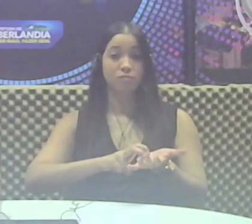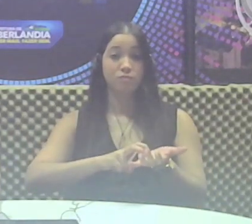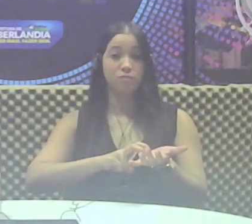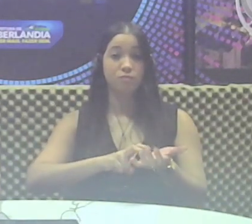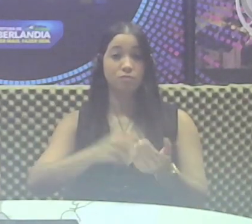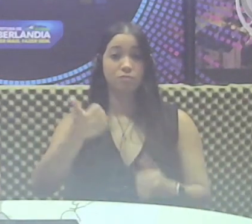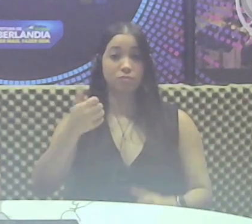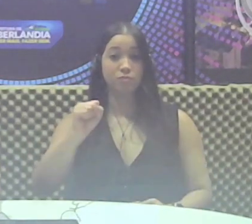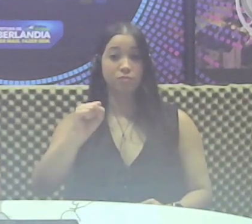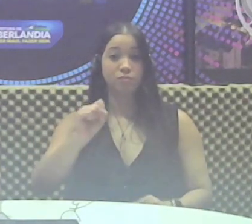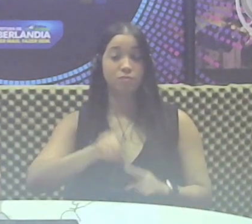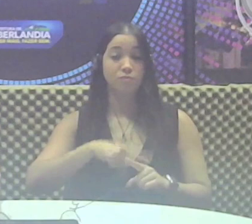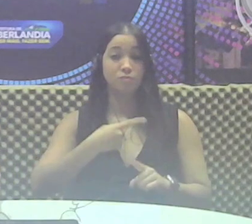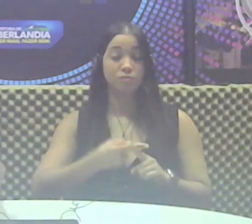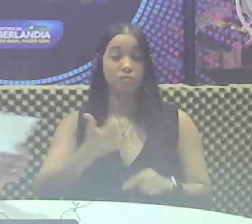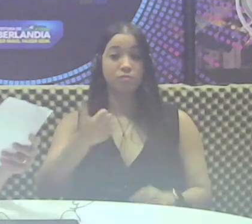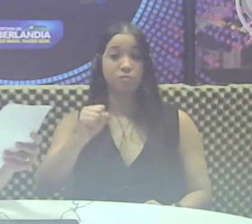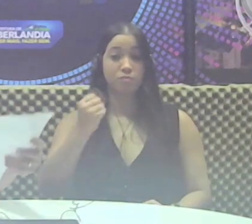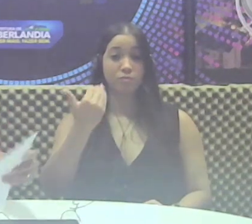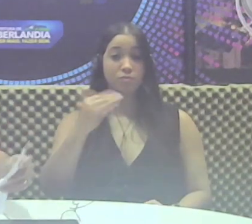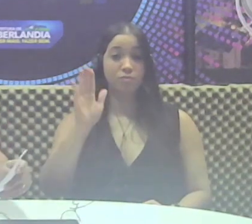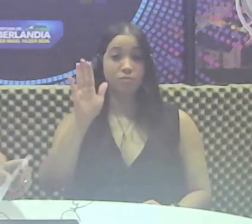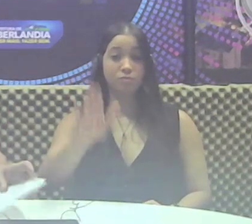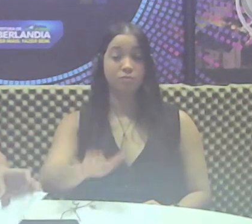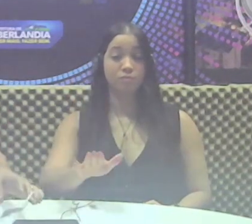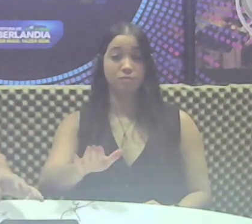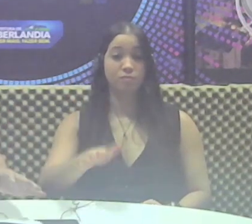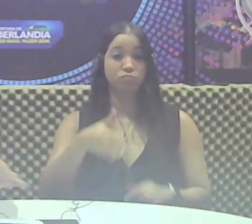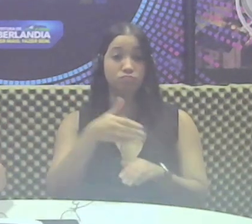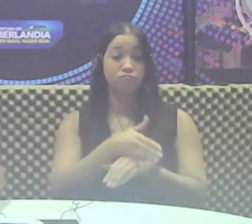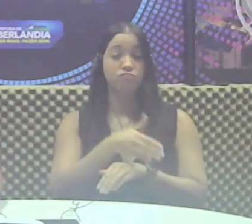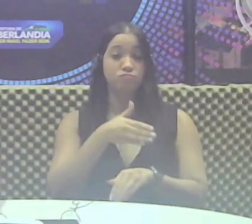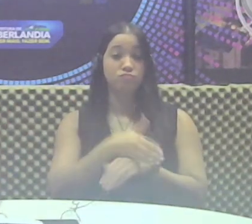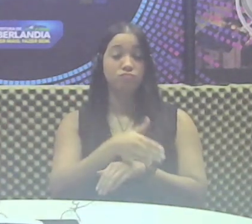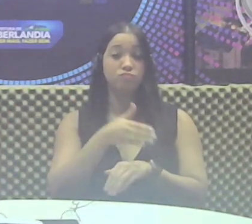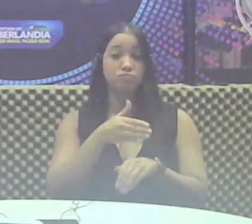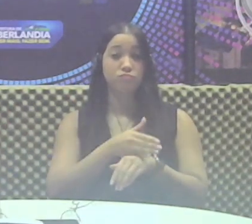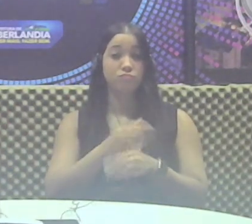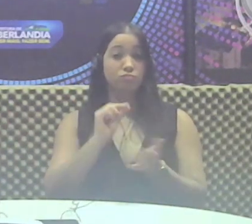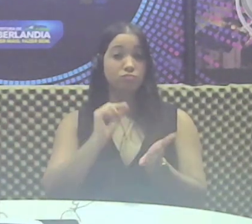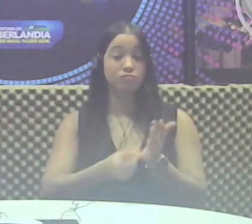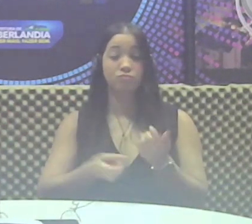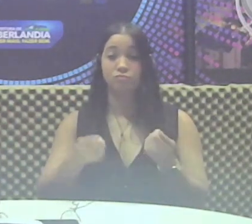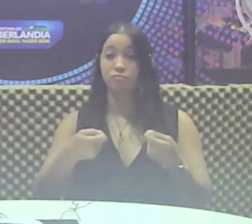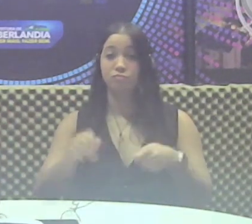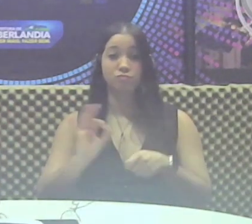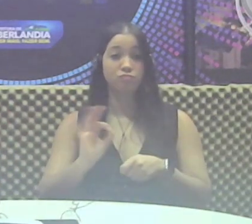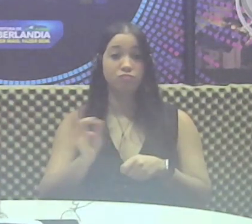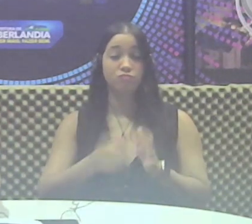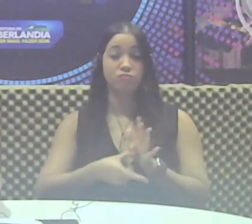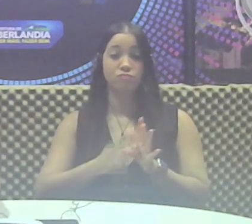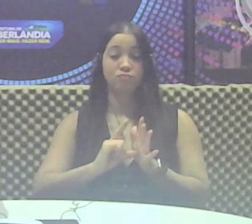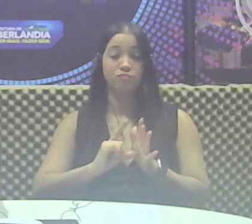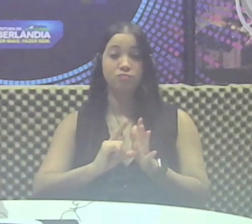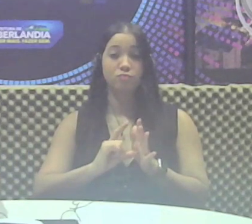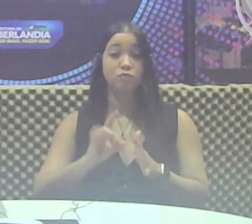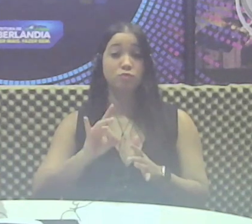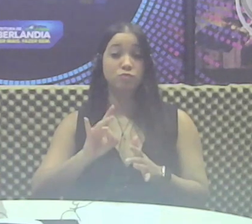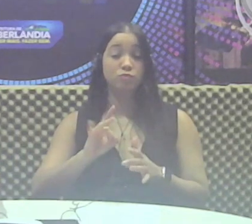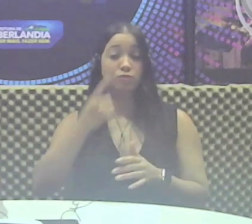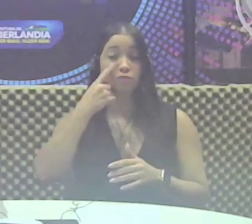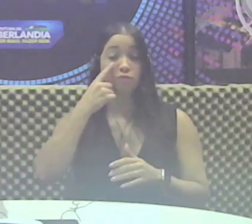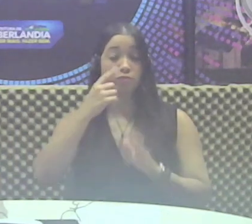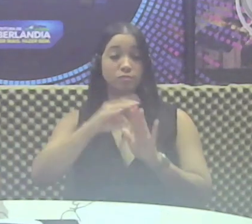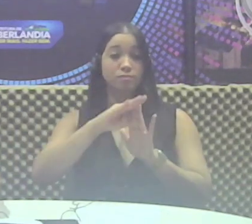às 6 e 6 e meia da tarde. Para participar da atividade, não é preciso fazer inscrição.